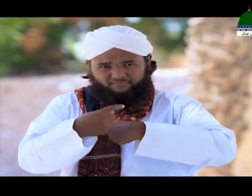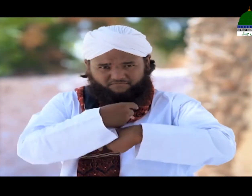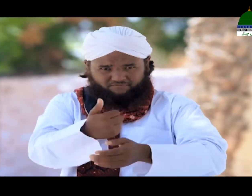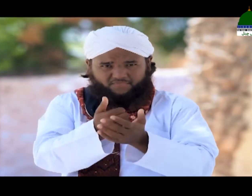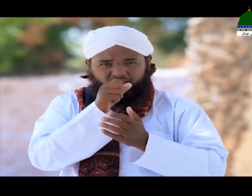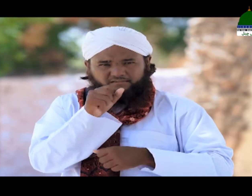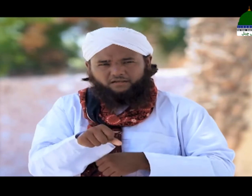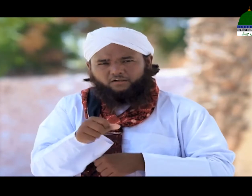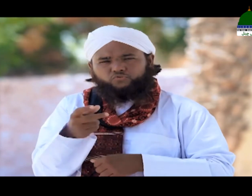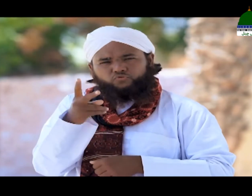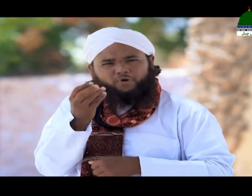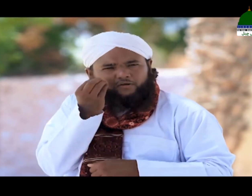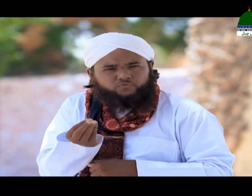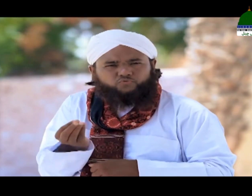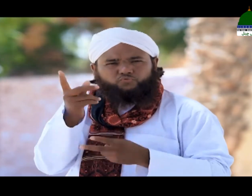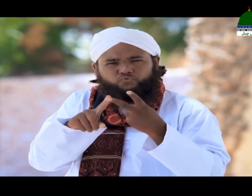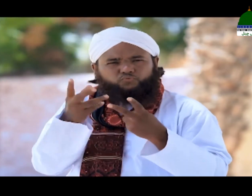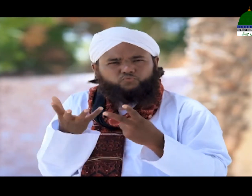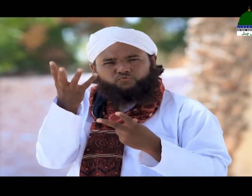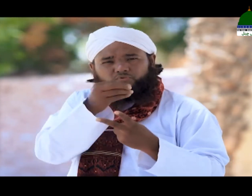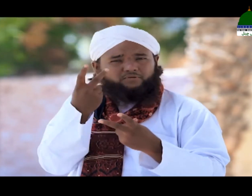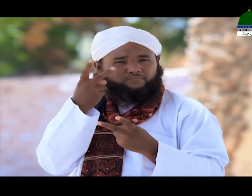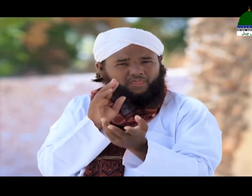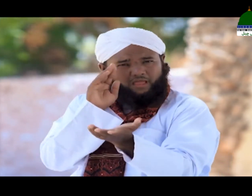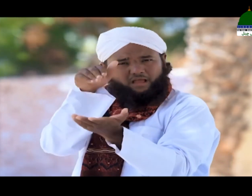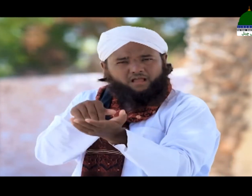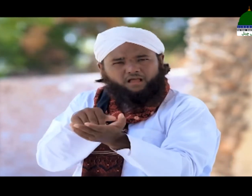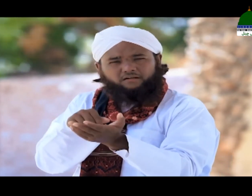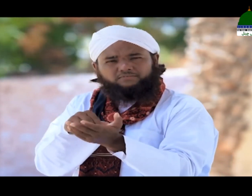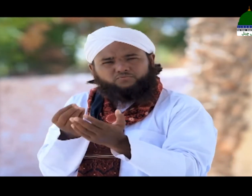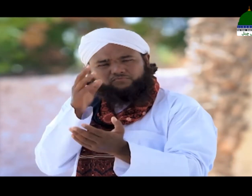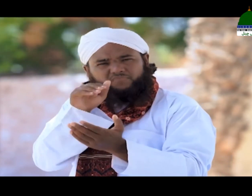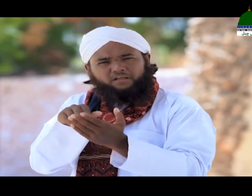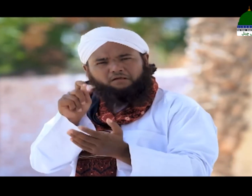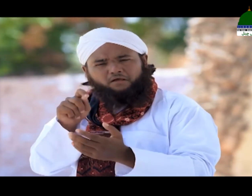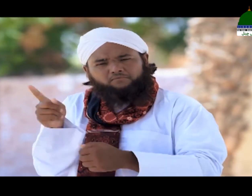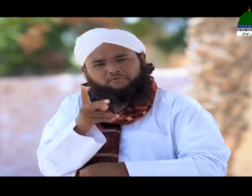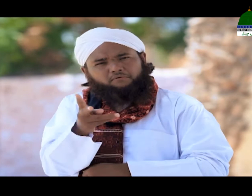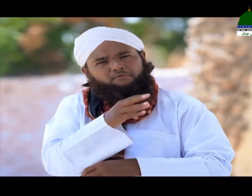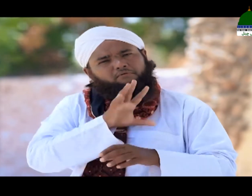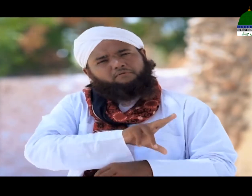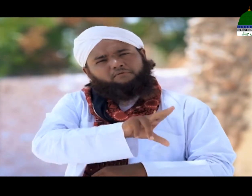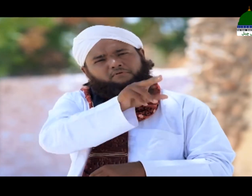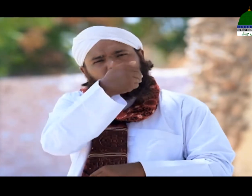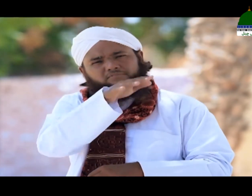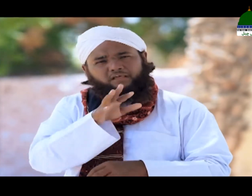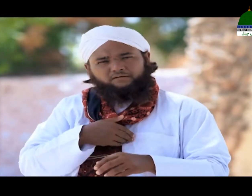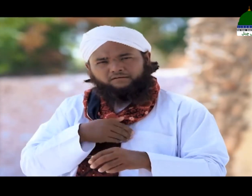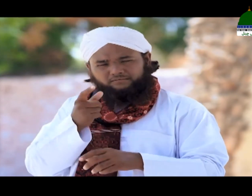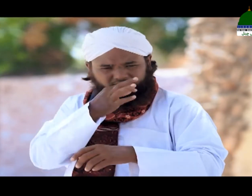یہ عابد مزدوروں کی صف میں کھڑا ہو گیا۔ سب کو کوئی نہ کوئی اپنے کام پر لے گیا، لیکن اس کی طرف کسی نے